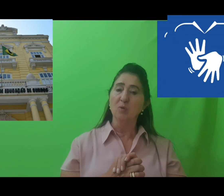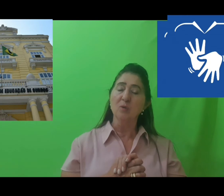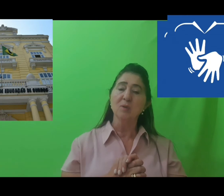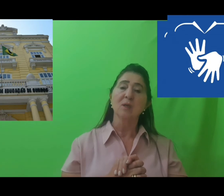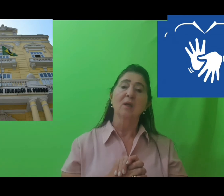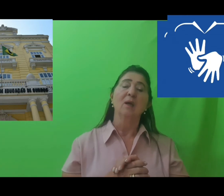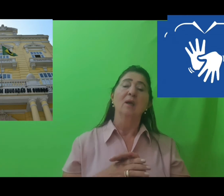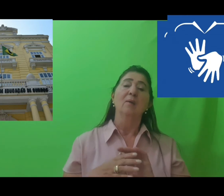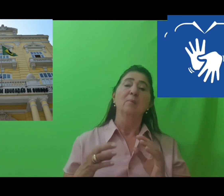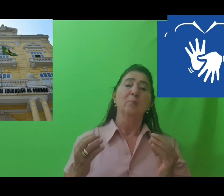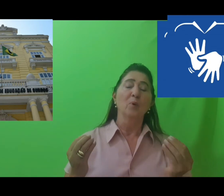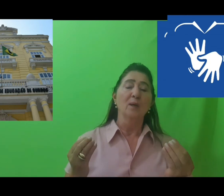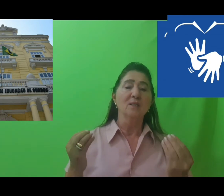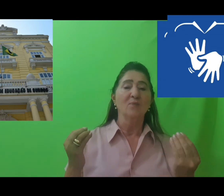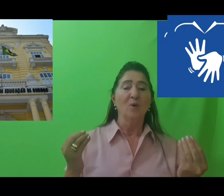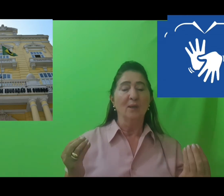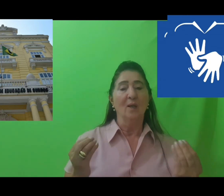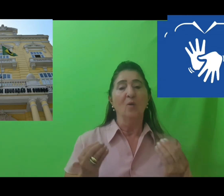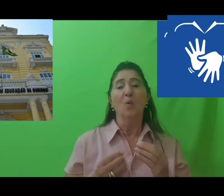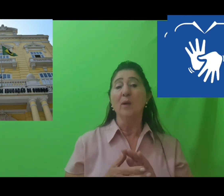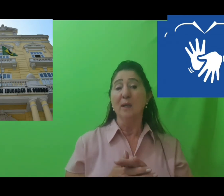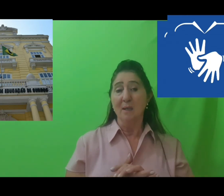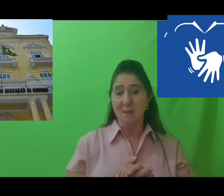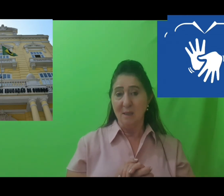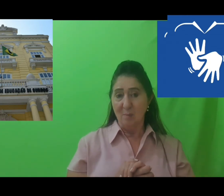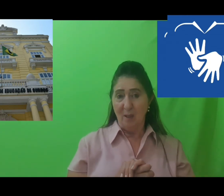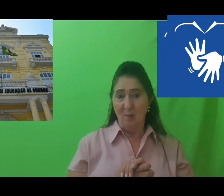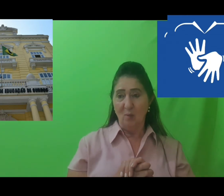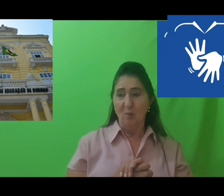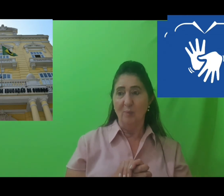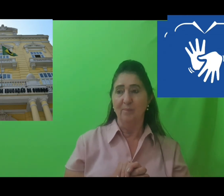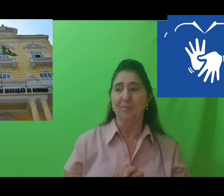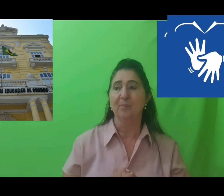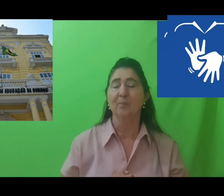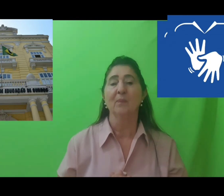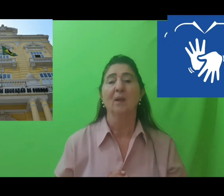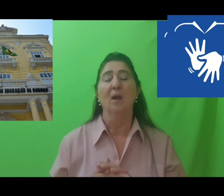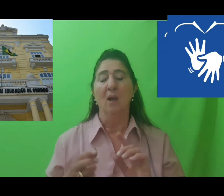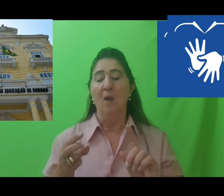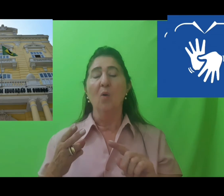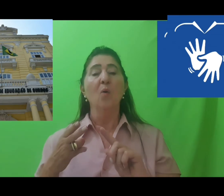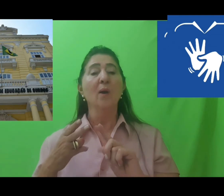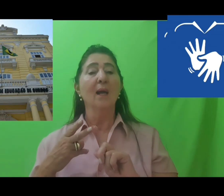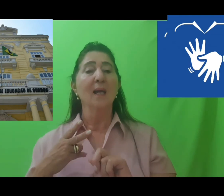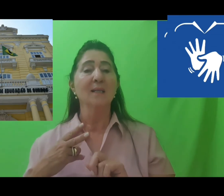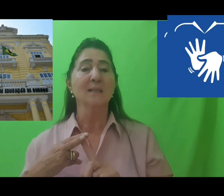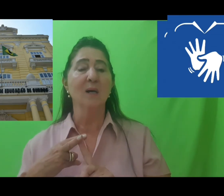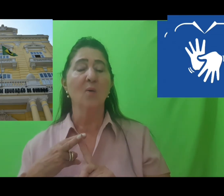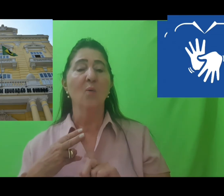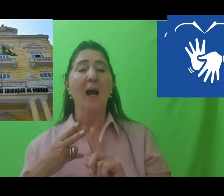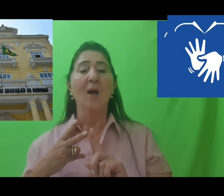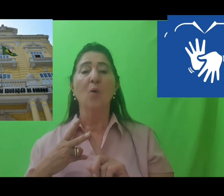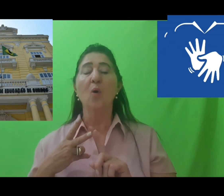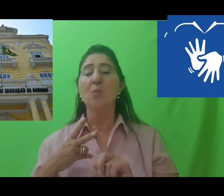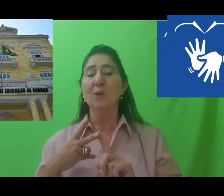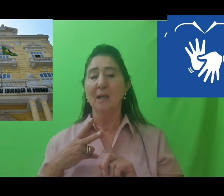surdos por lhes faltar conhecimento. Com relação à